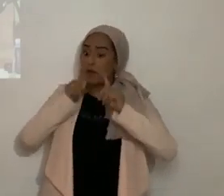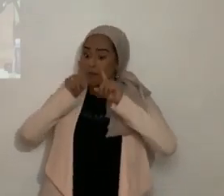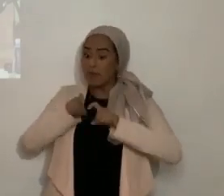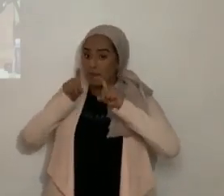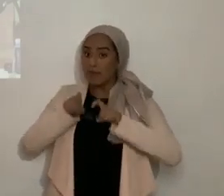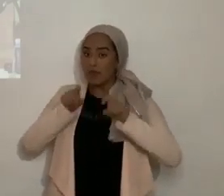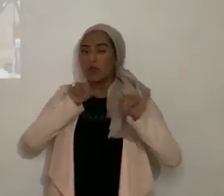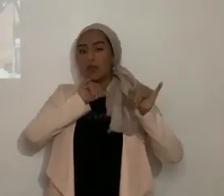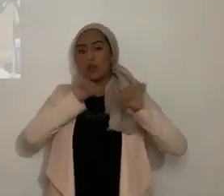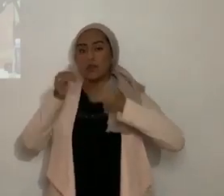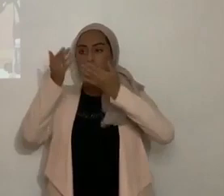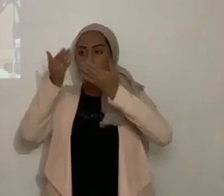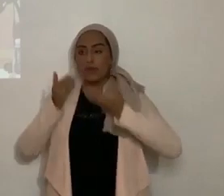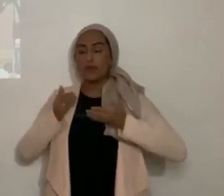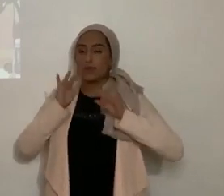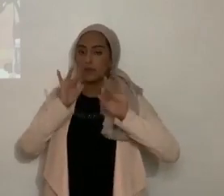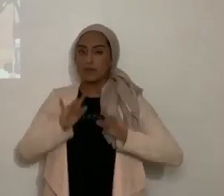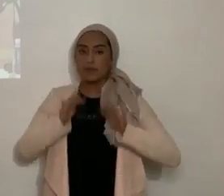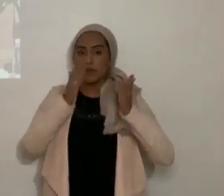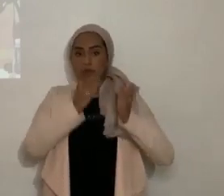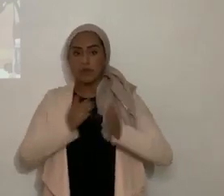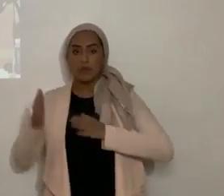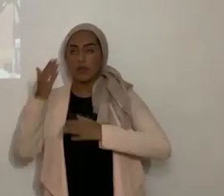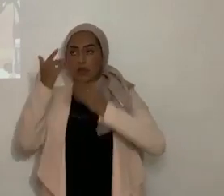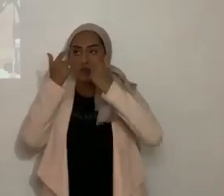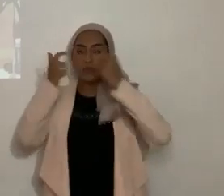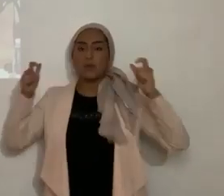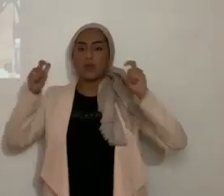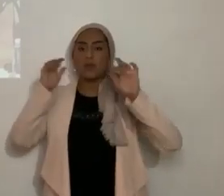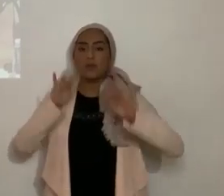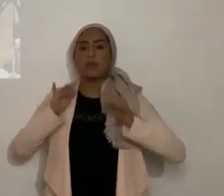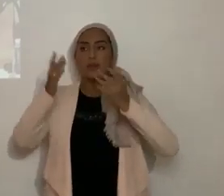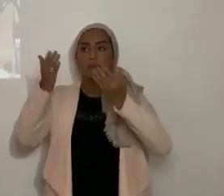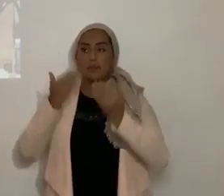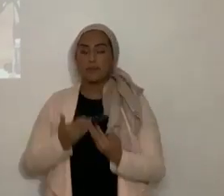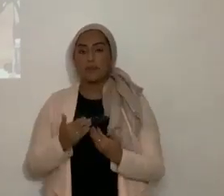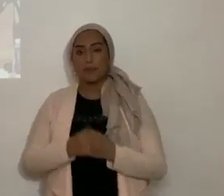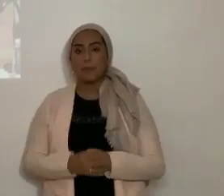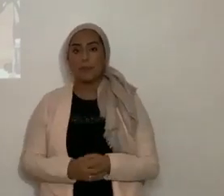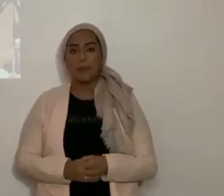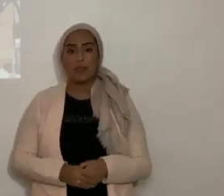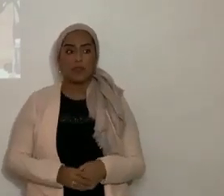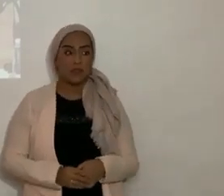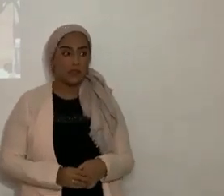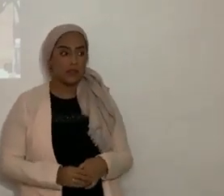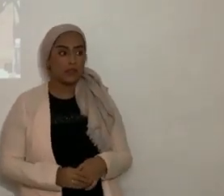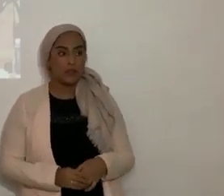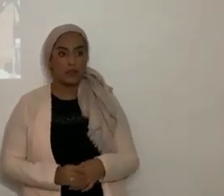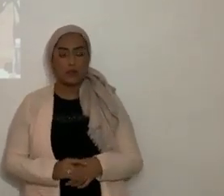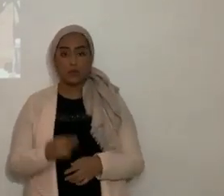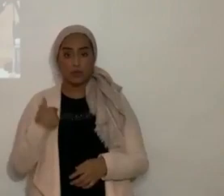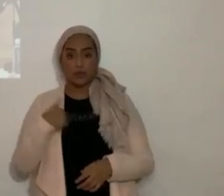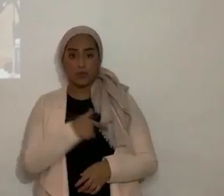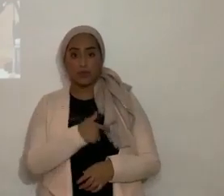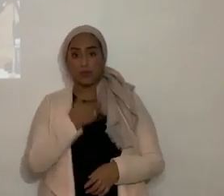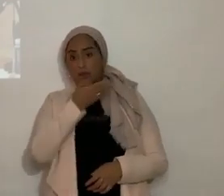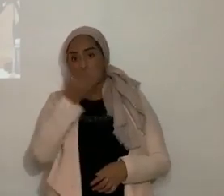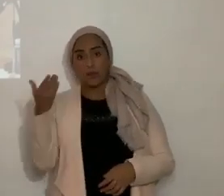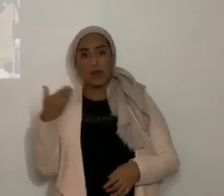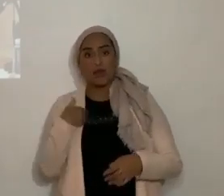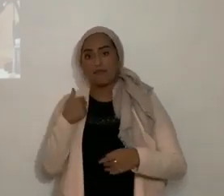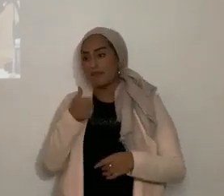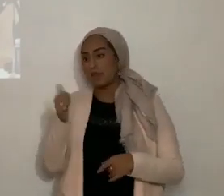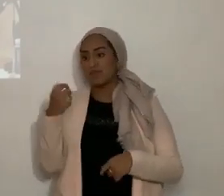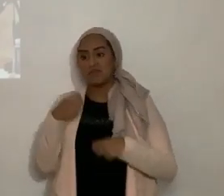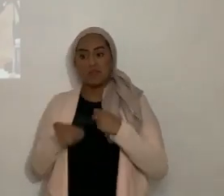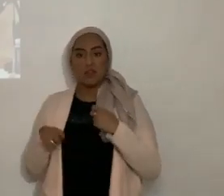también se compadece, según la multitud de sus compasiones. Entonces, estamos pasando una tribulación, estás